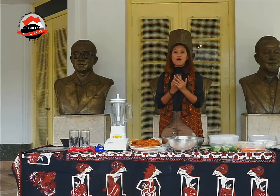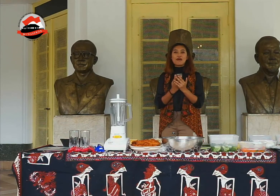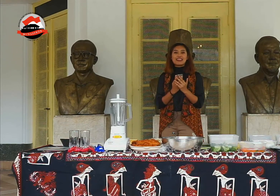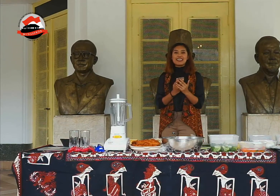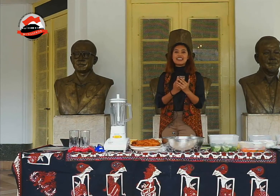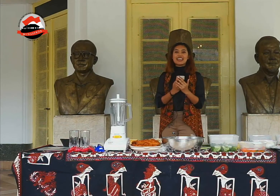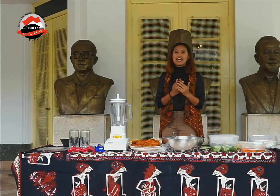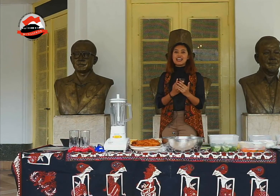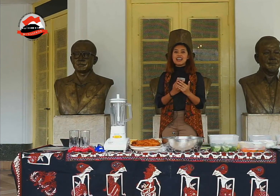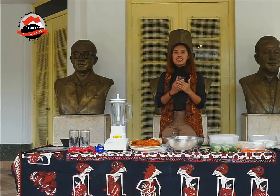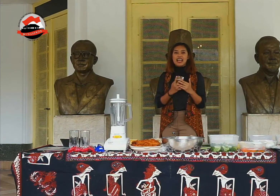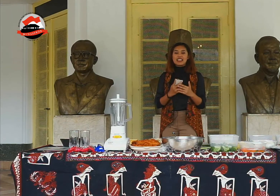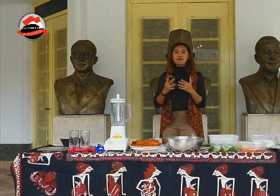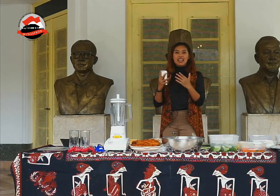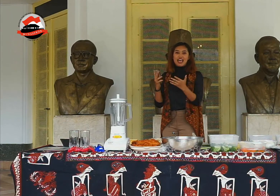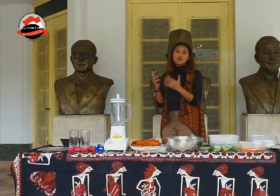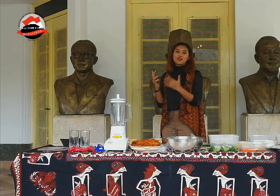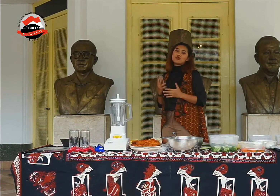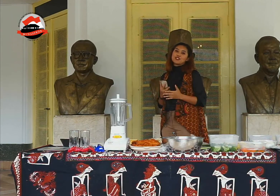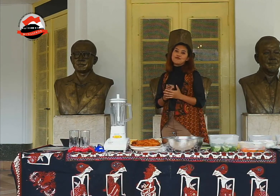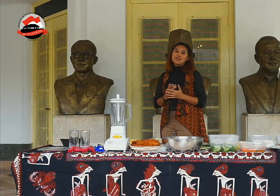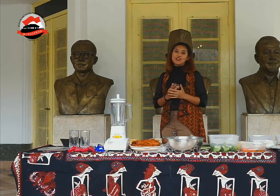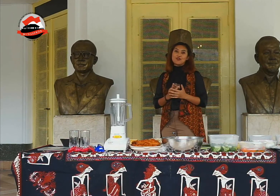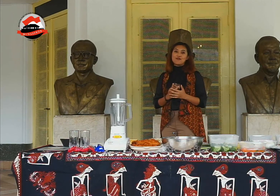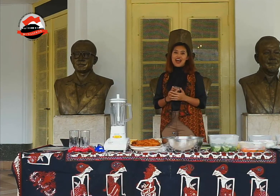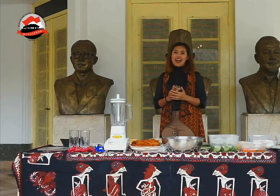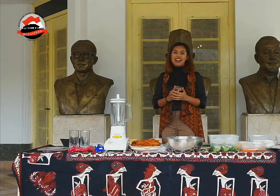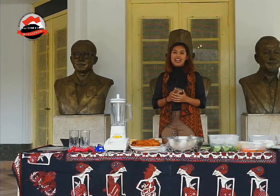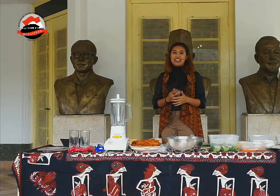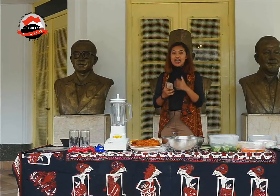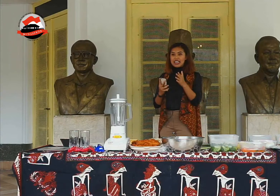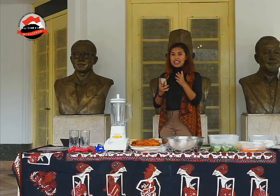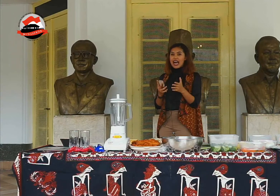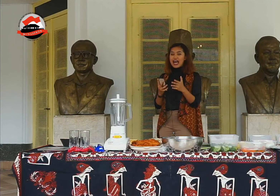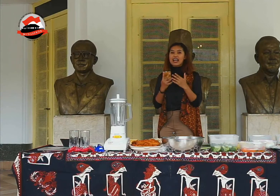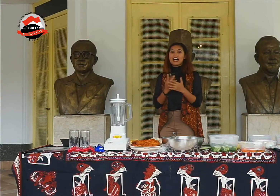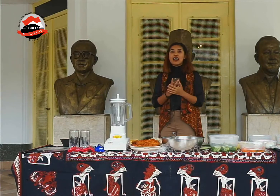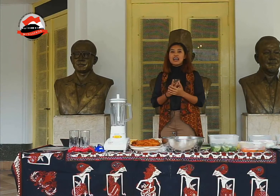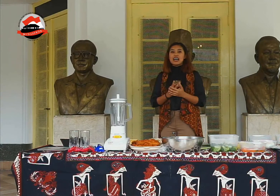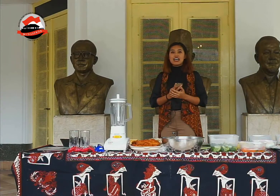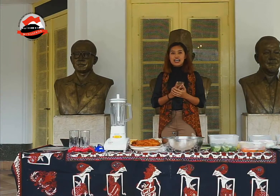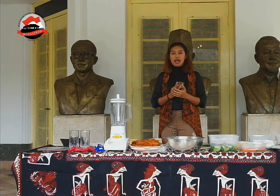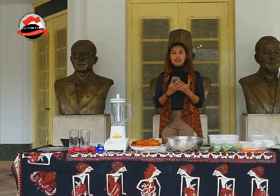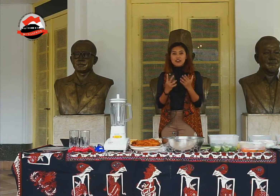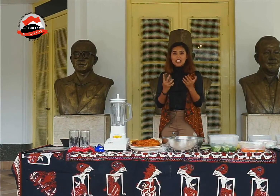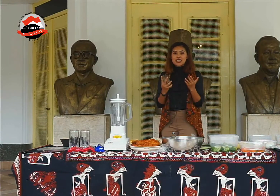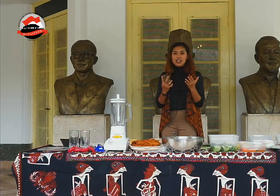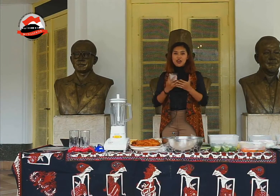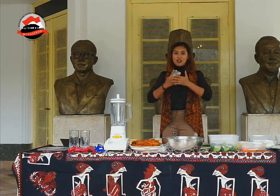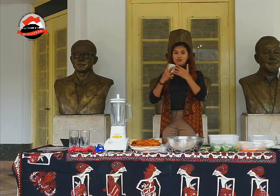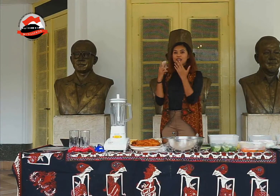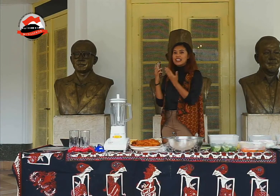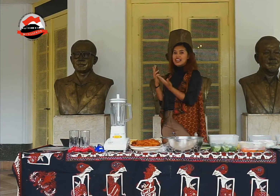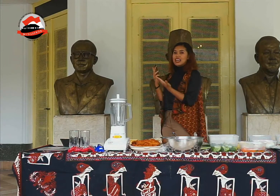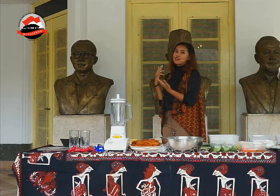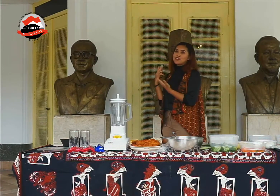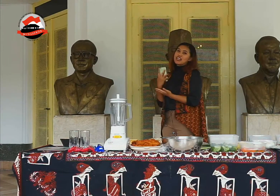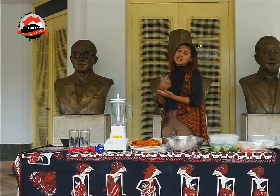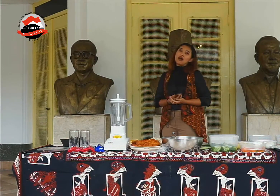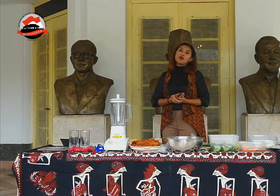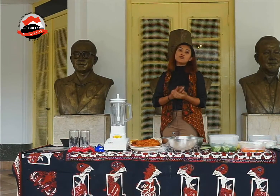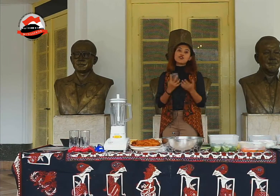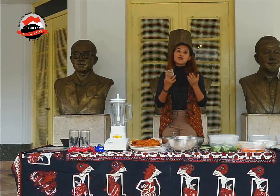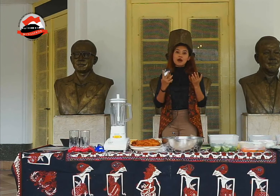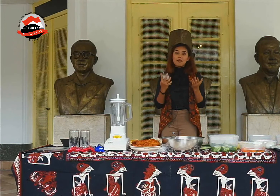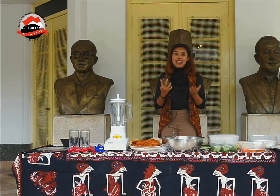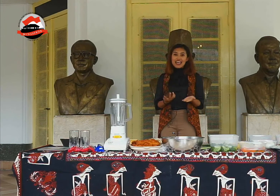terobati dengan tadi melihat tur museum virtual. Nah, tadi anak Hebat Indonesia itu anak tuli kita yaitu Nada dan